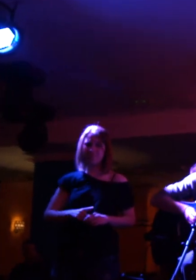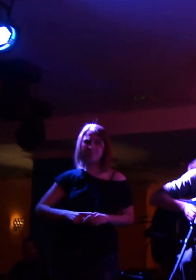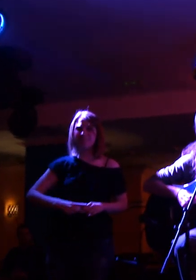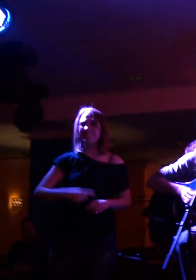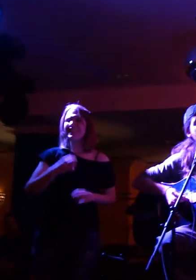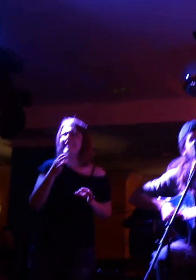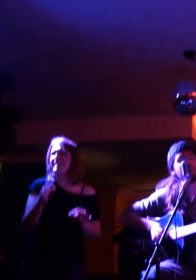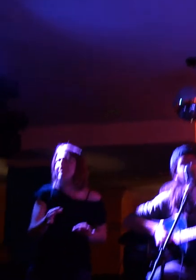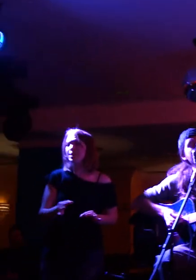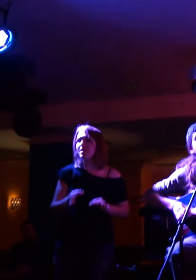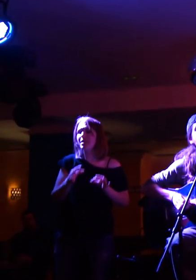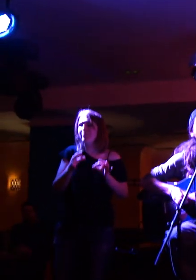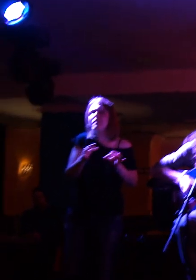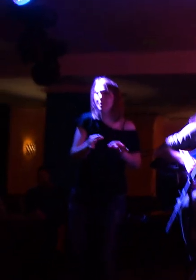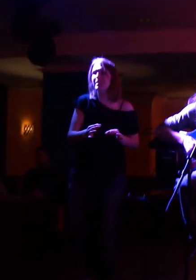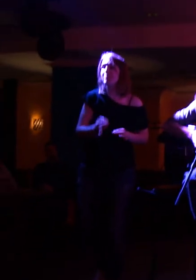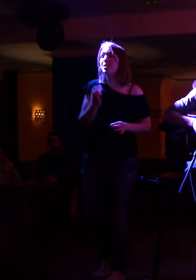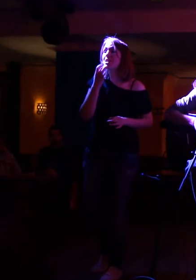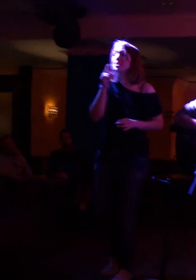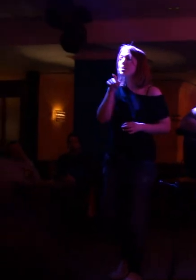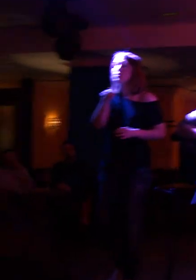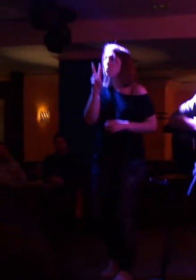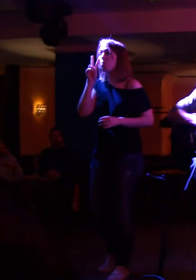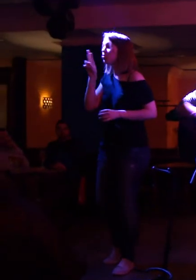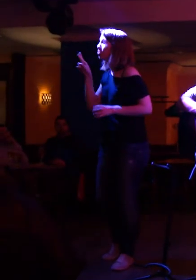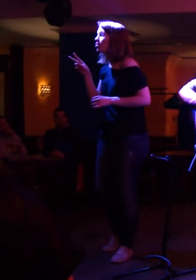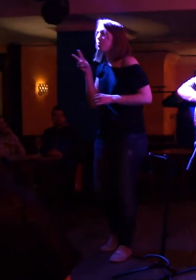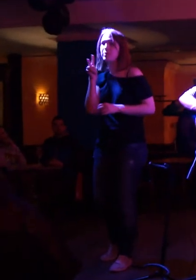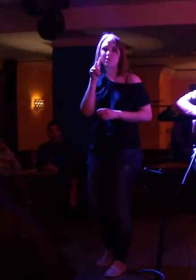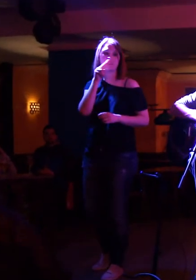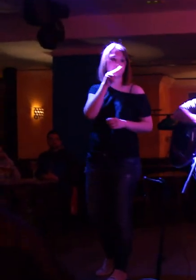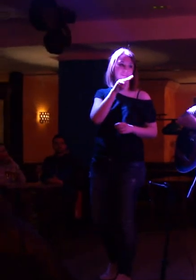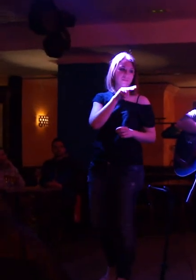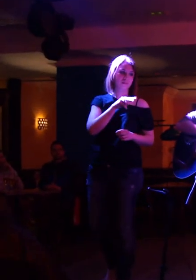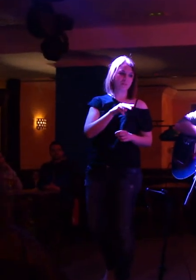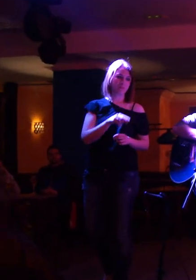Cada vez que no consigue que le mire,